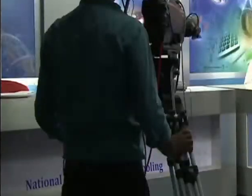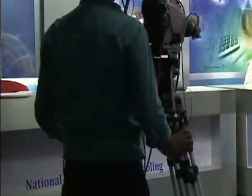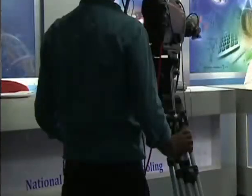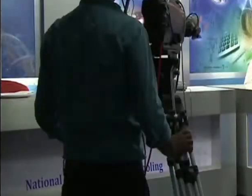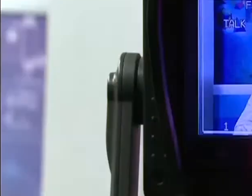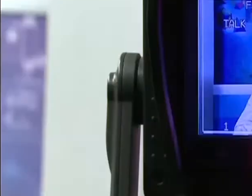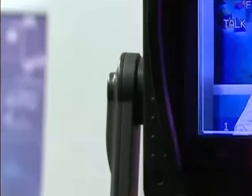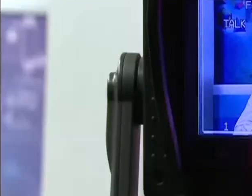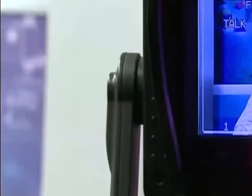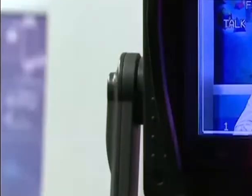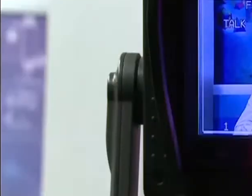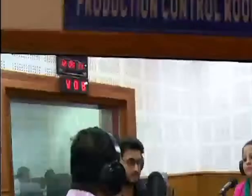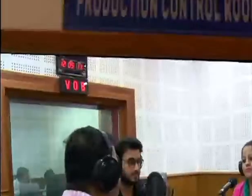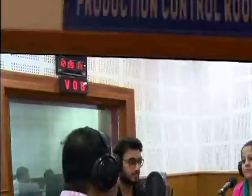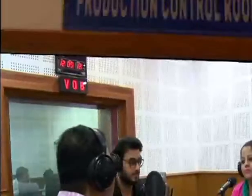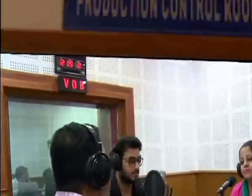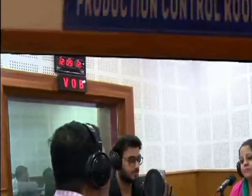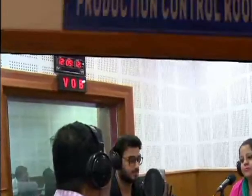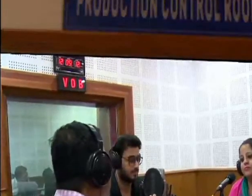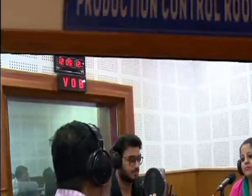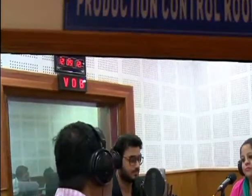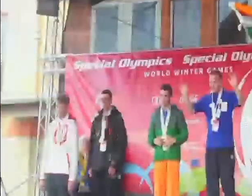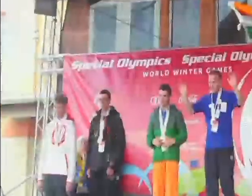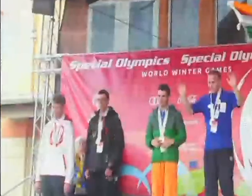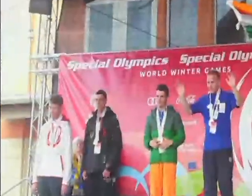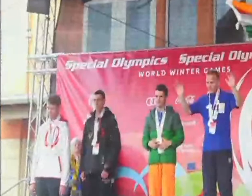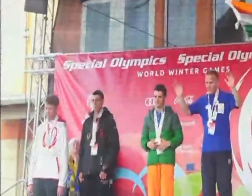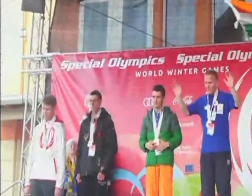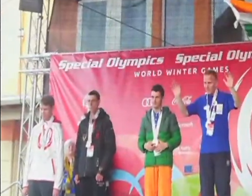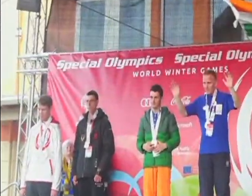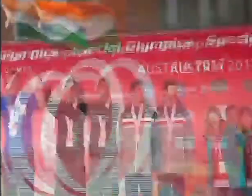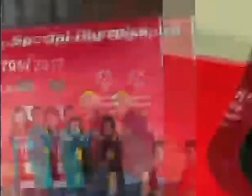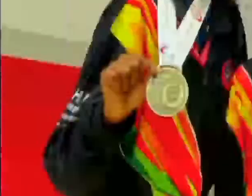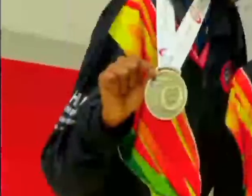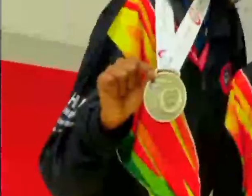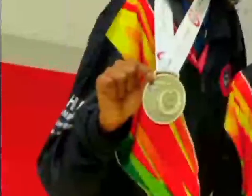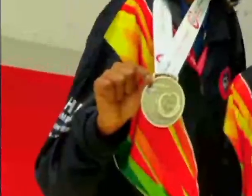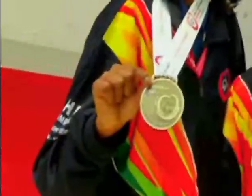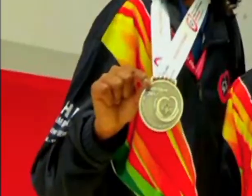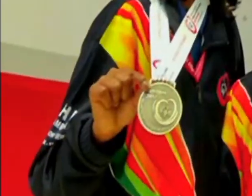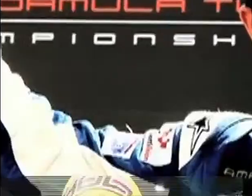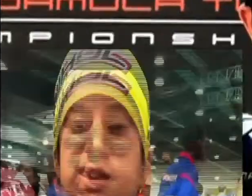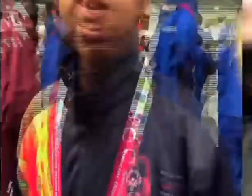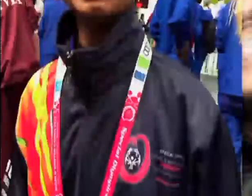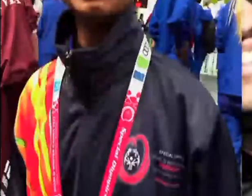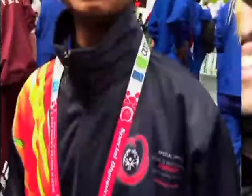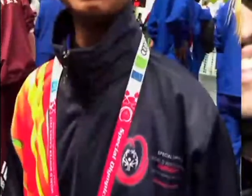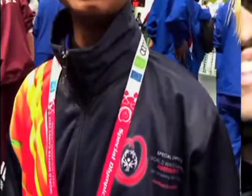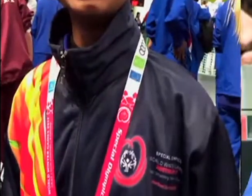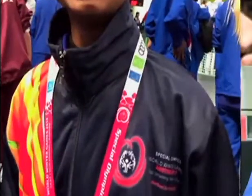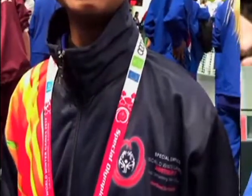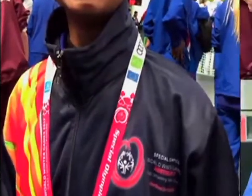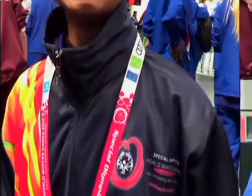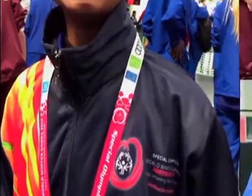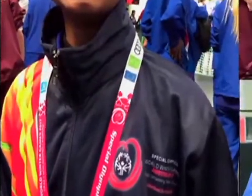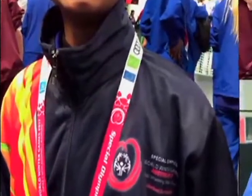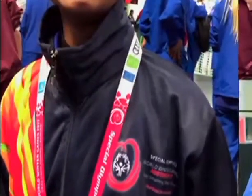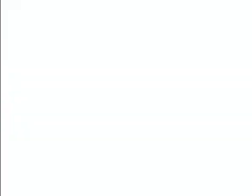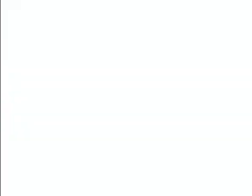बने, हम अपना रास्ता स्वयं चुने। कोई मन